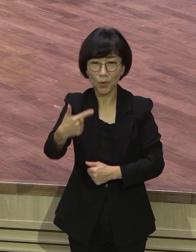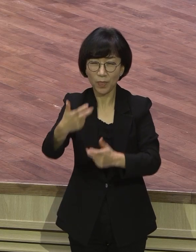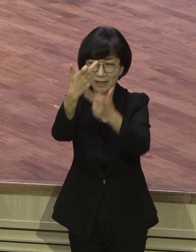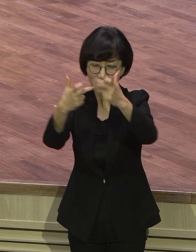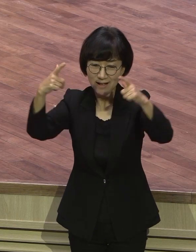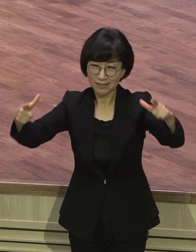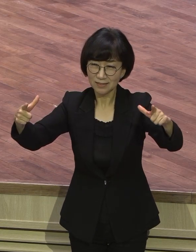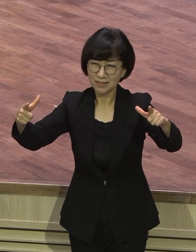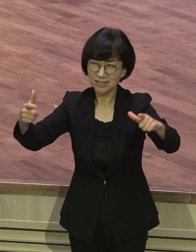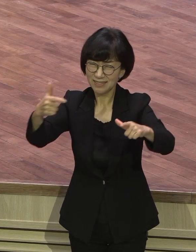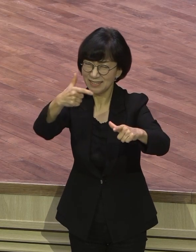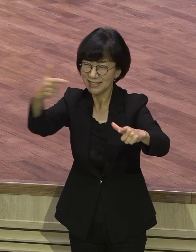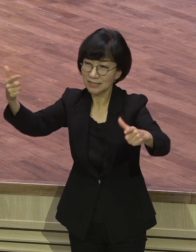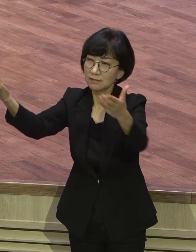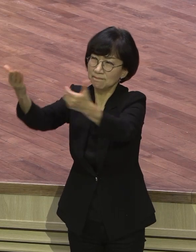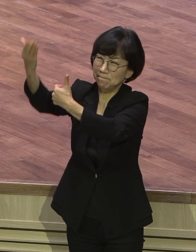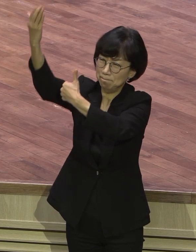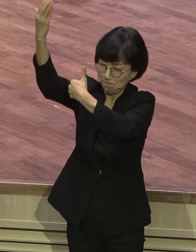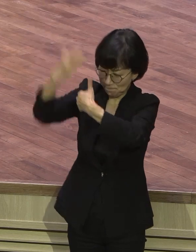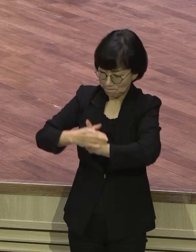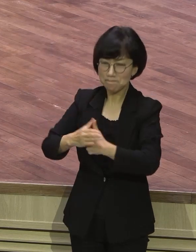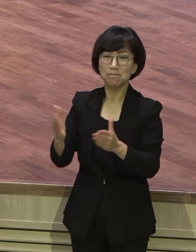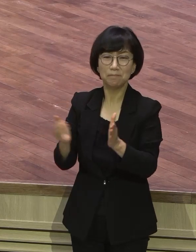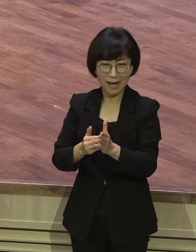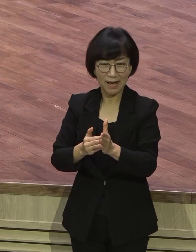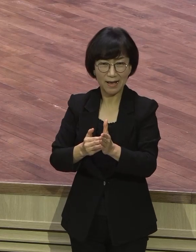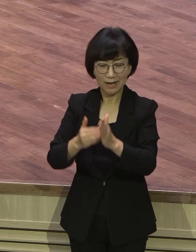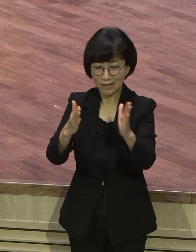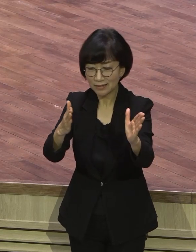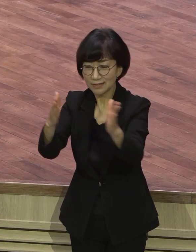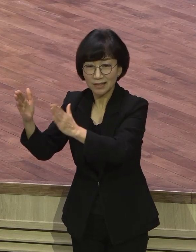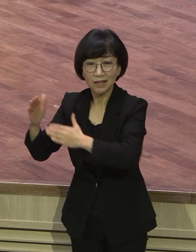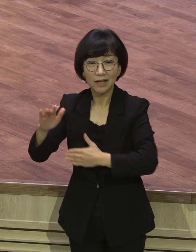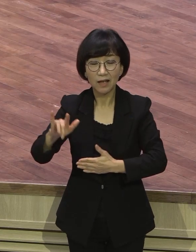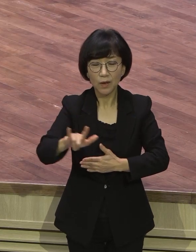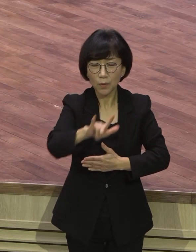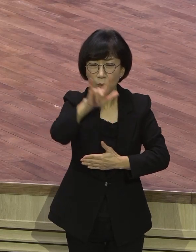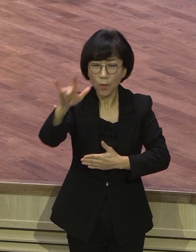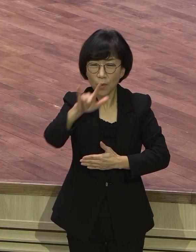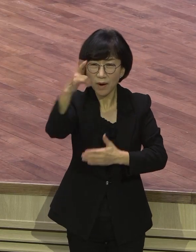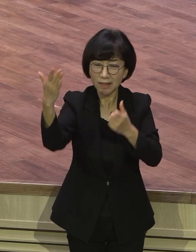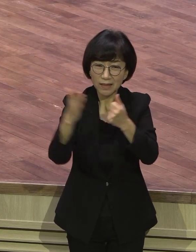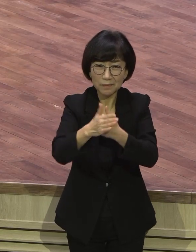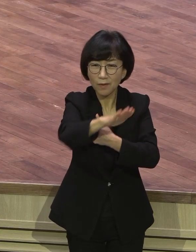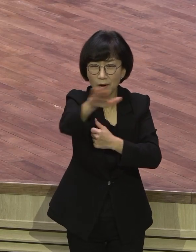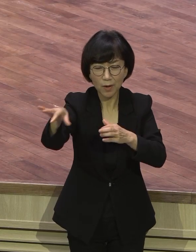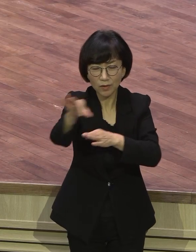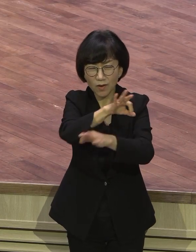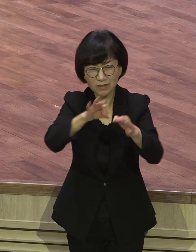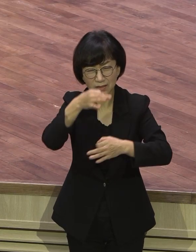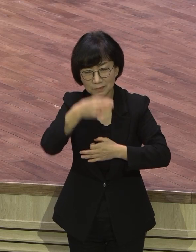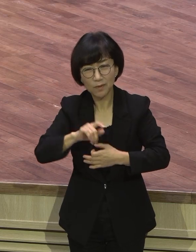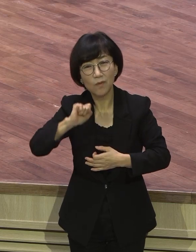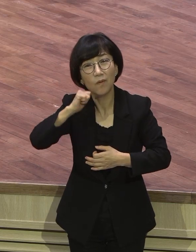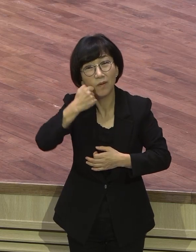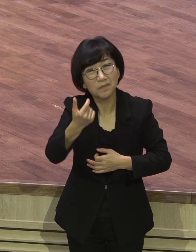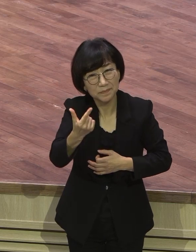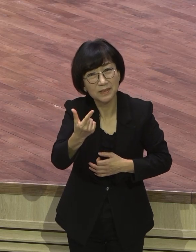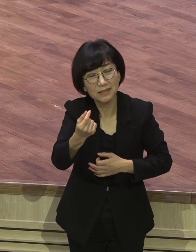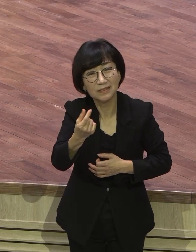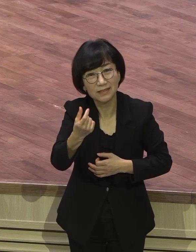성도 여러분 코로나19로 인해서 지금 얼마나 경제적으로 어렵고 여러가지로 힘든 일이 많습니까?